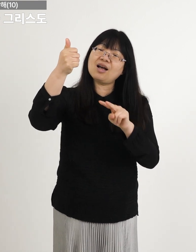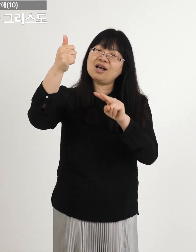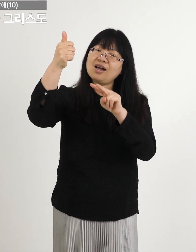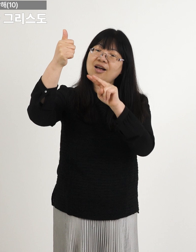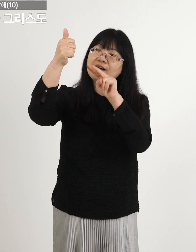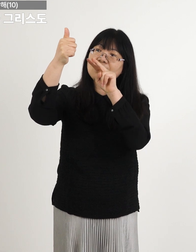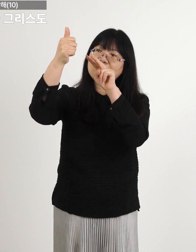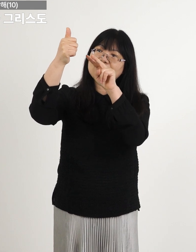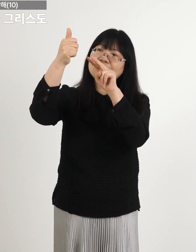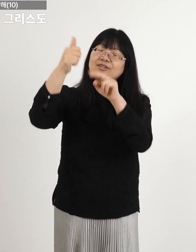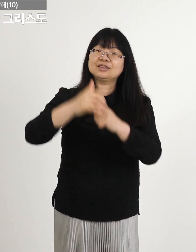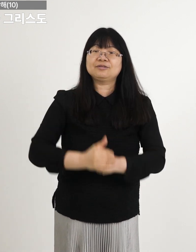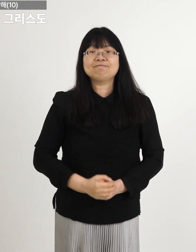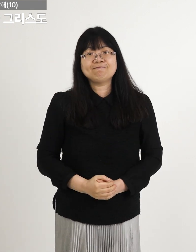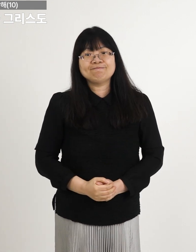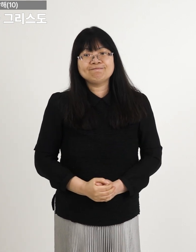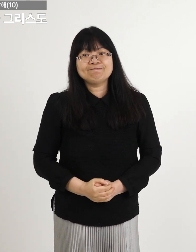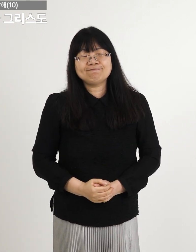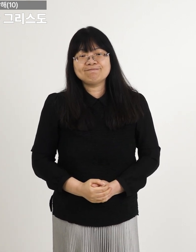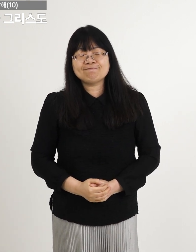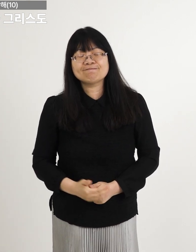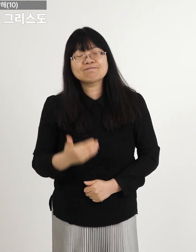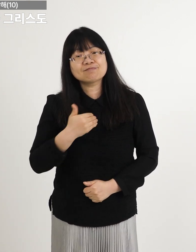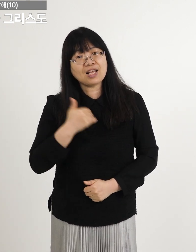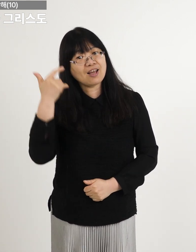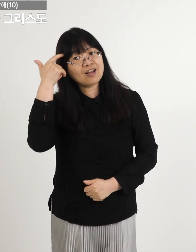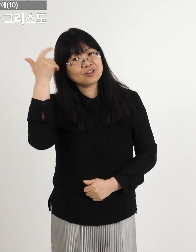바라봅니다. 내